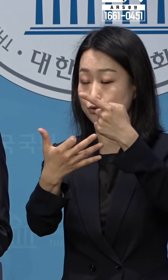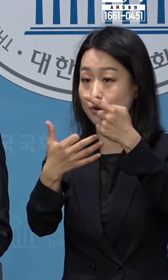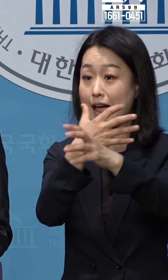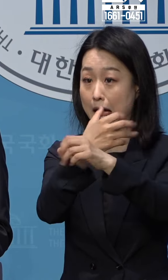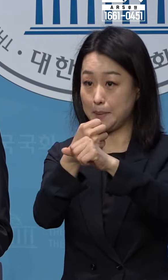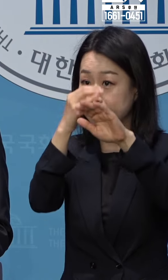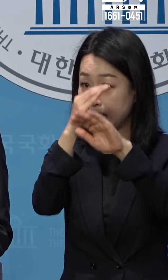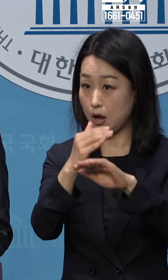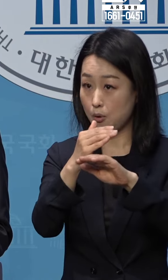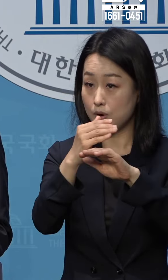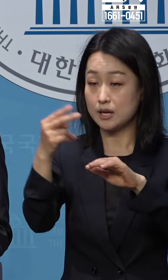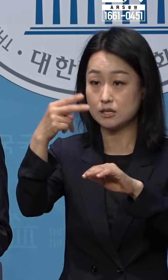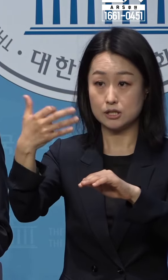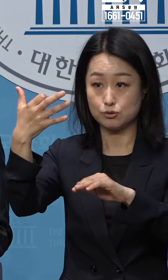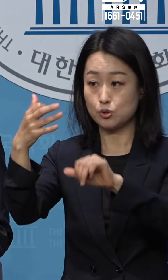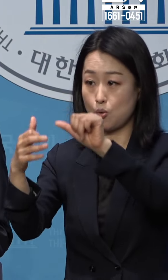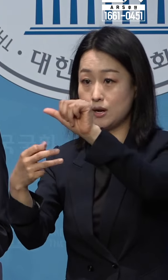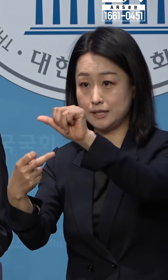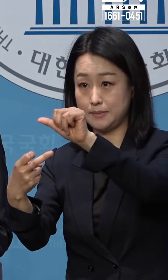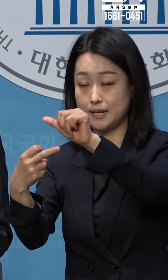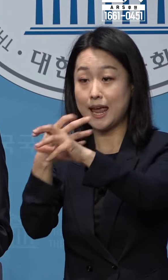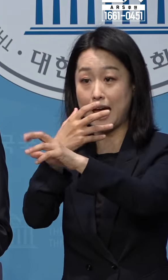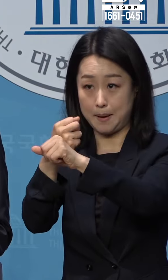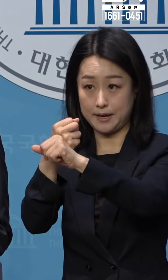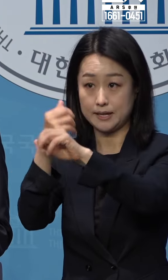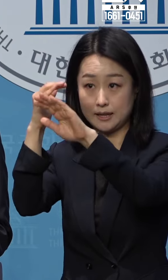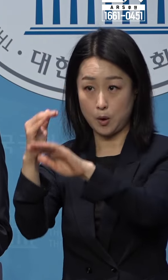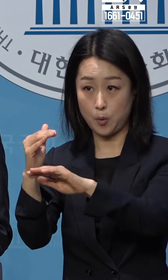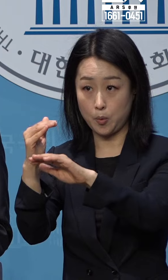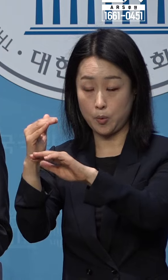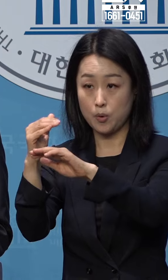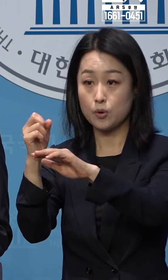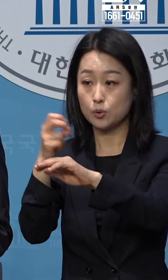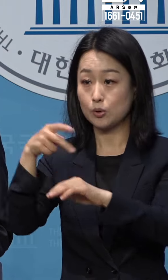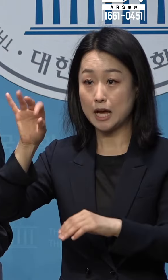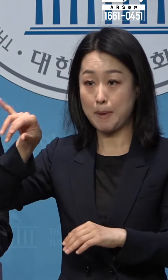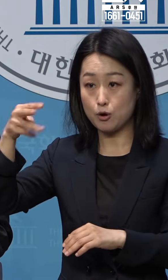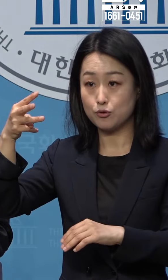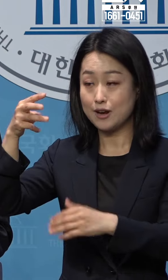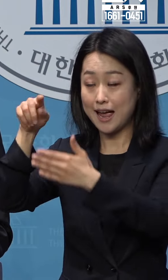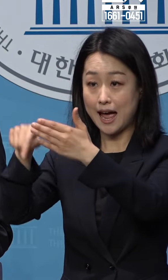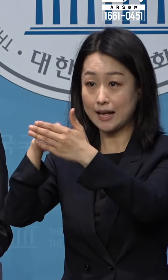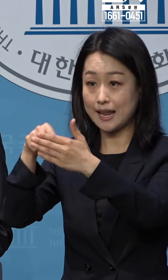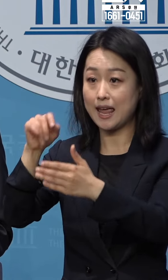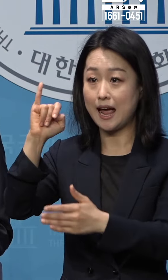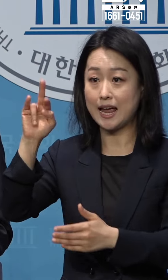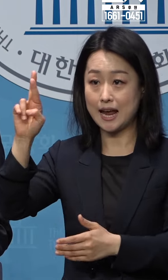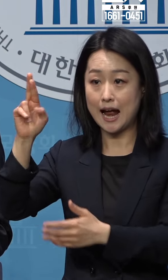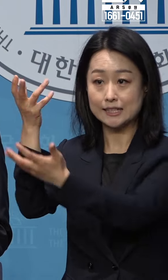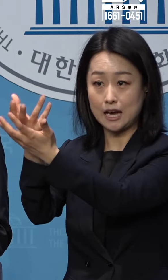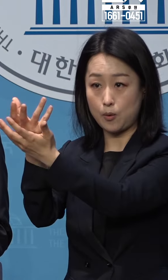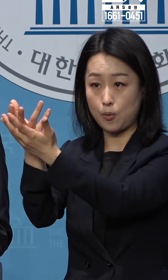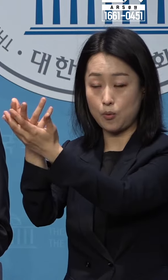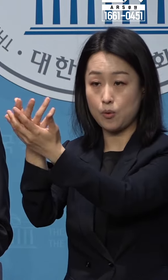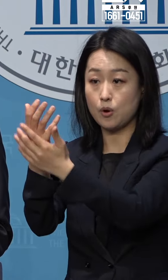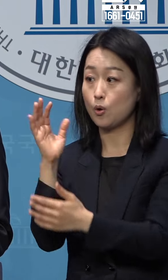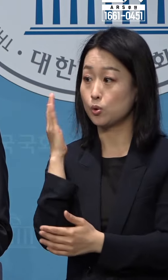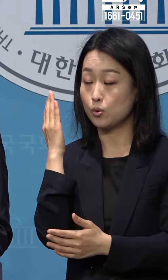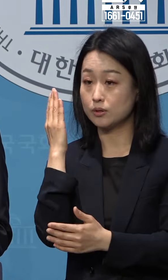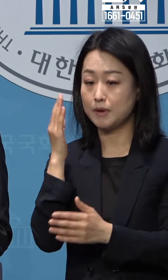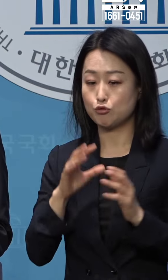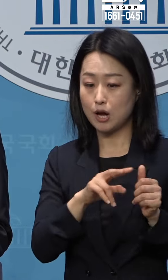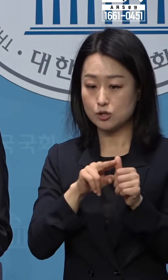2019년 5월 12일자 합의서 쌍방울 내부 IR 자료 최근에 보도된